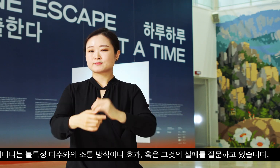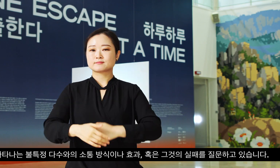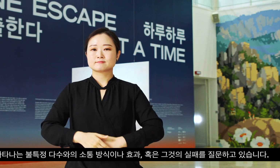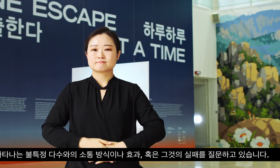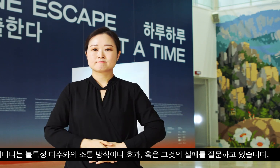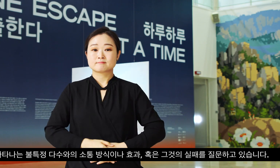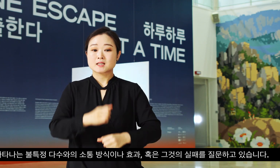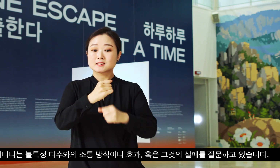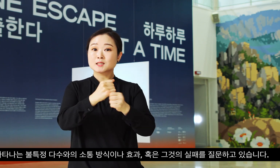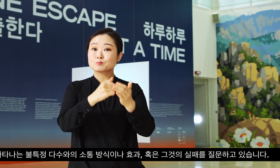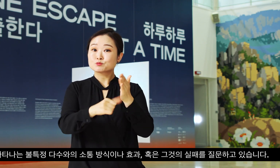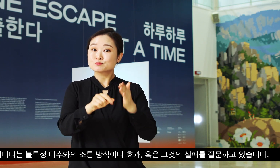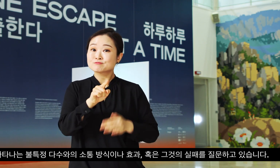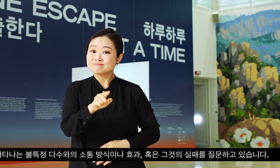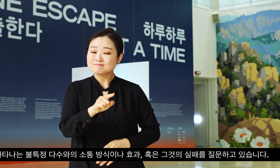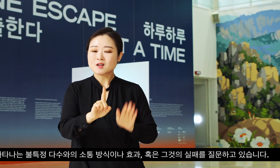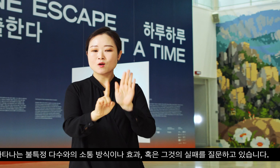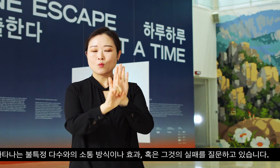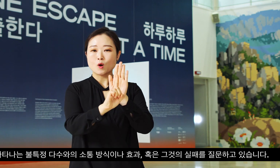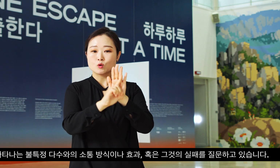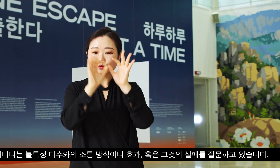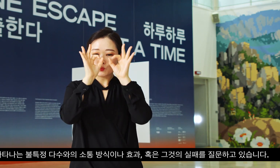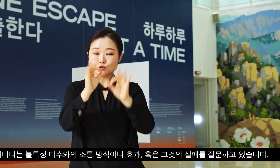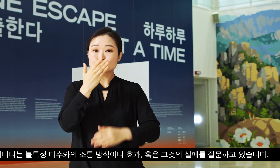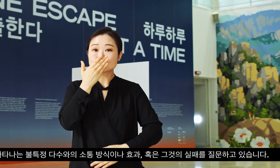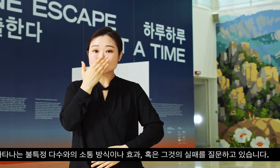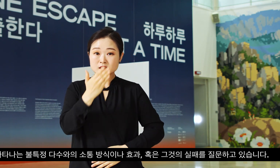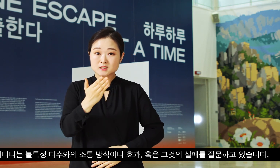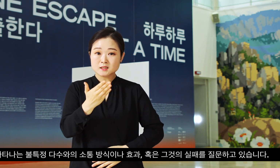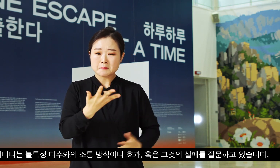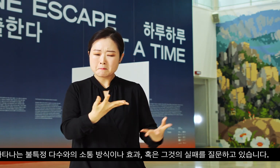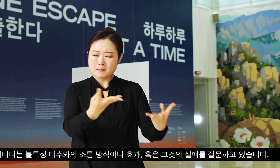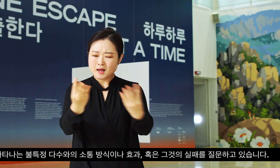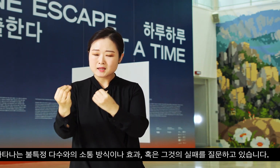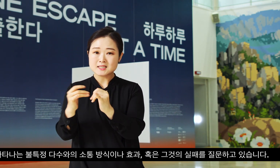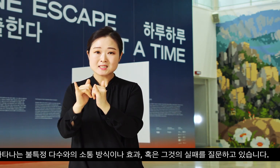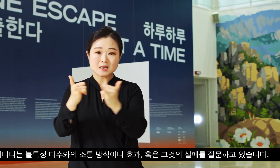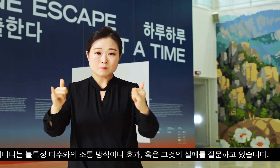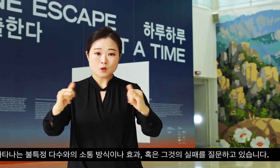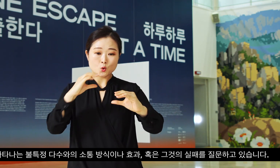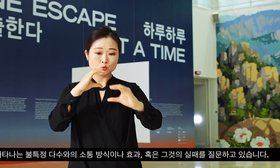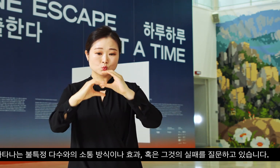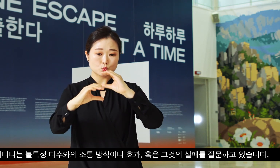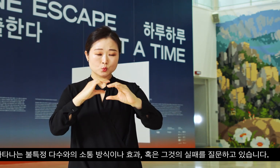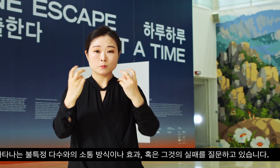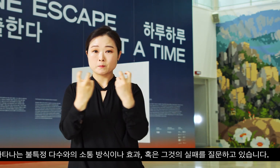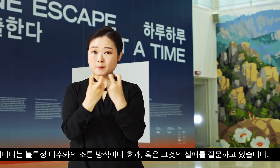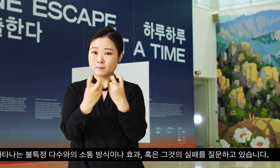작품은 광고에서 나타나는 불특정 다수와의 소통 방식이나 효과,